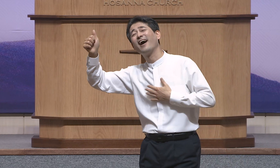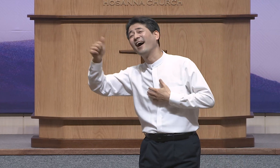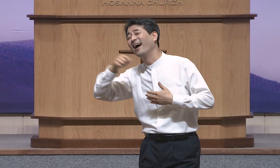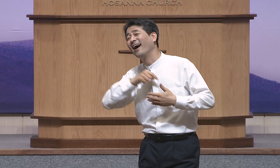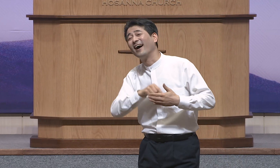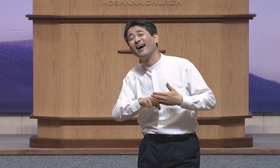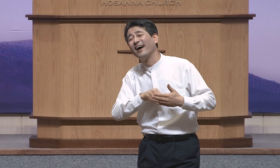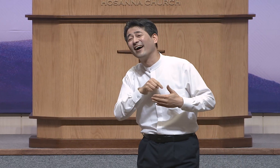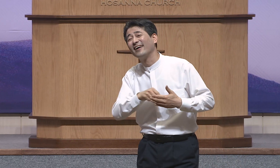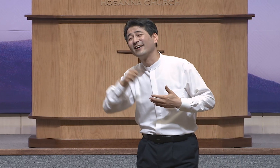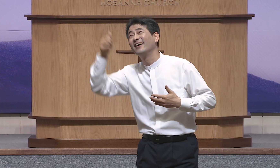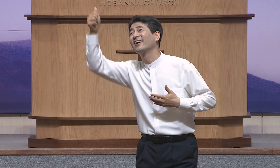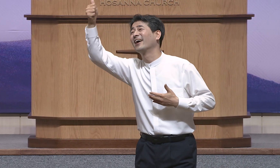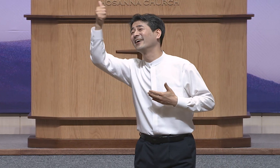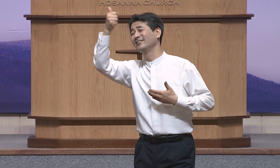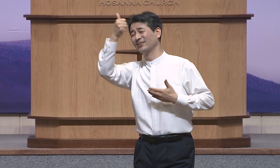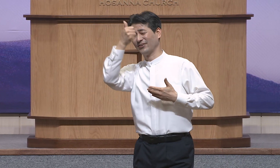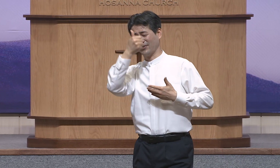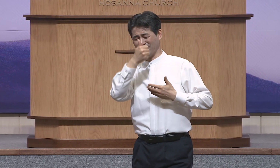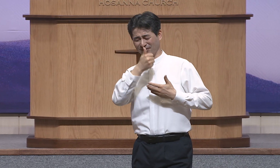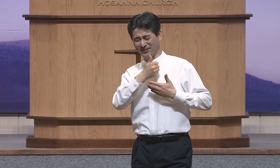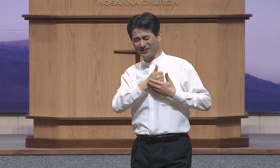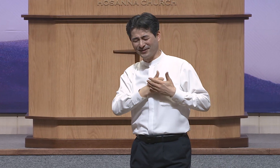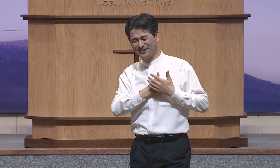내 안에 계셔